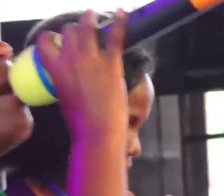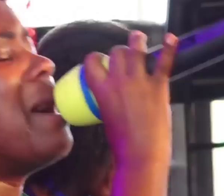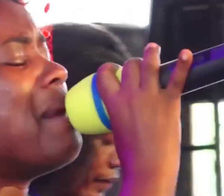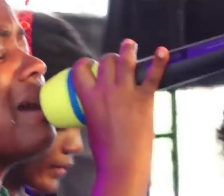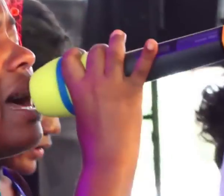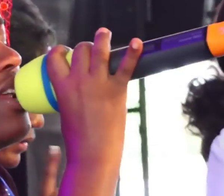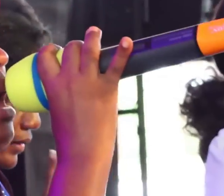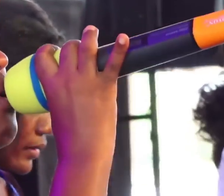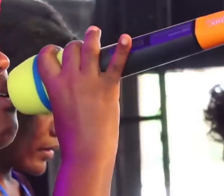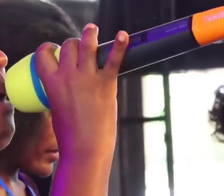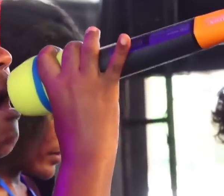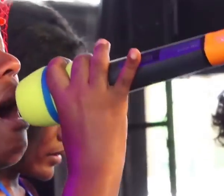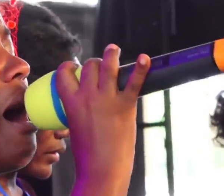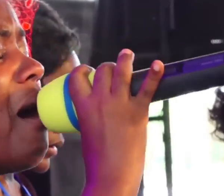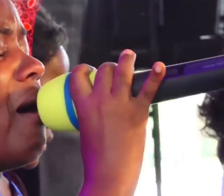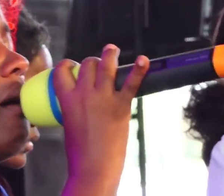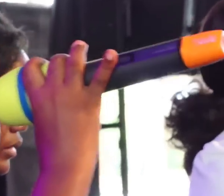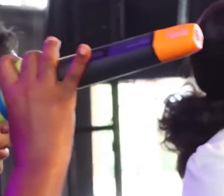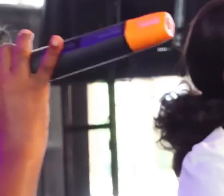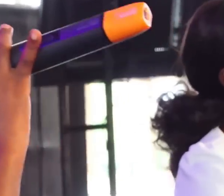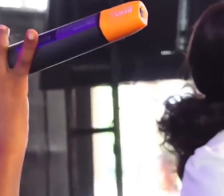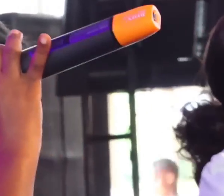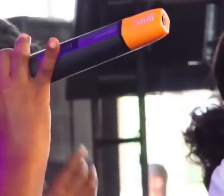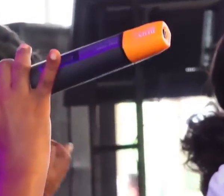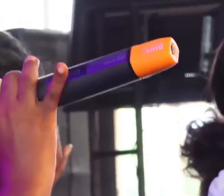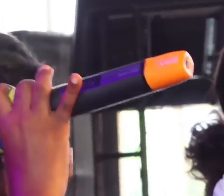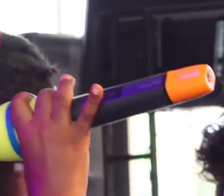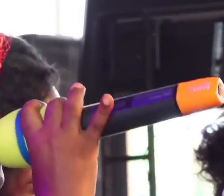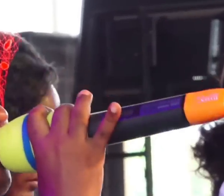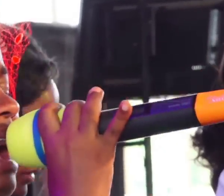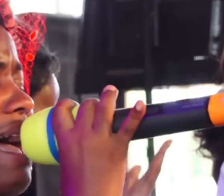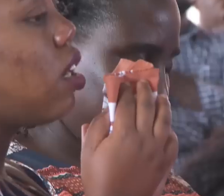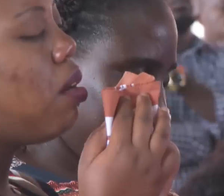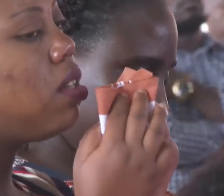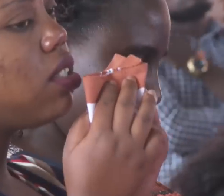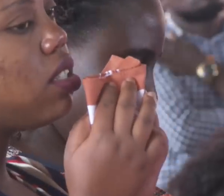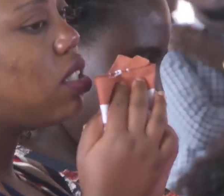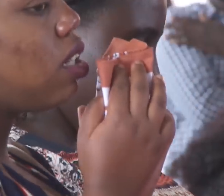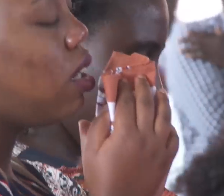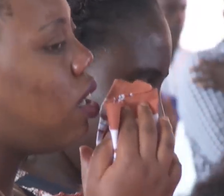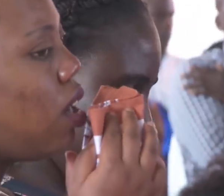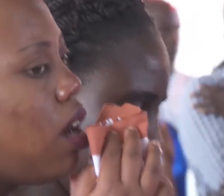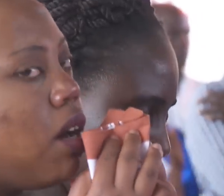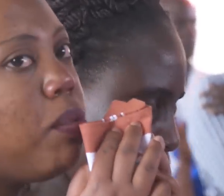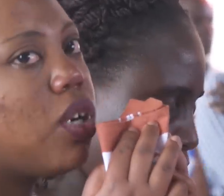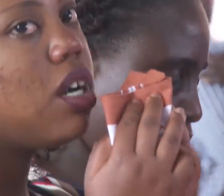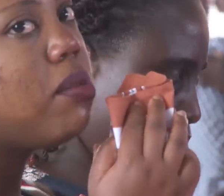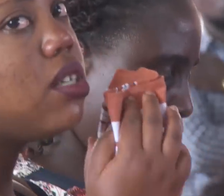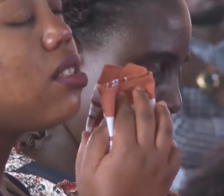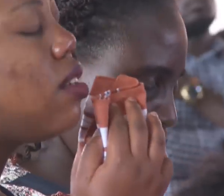mukama wembango ndio mkubo nsabo kunyweze wa munda yange